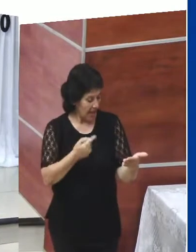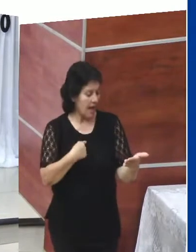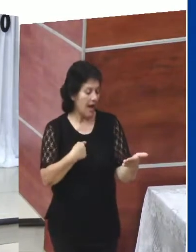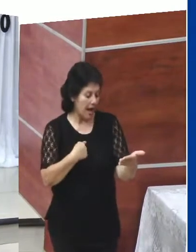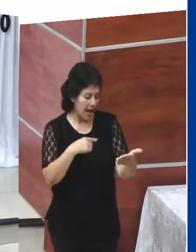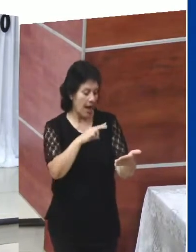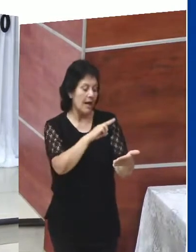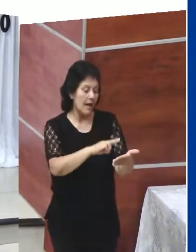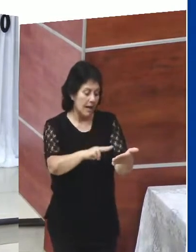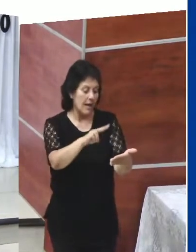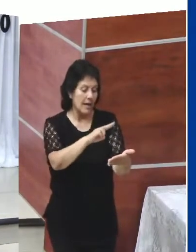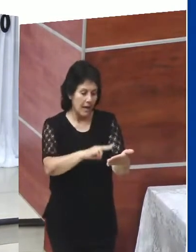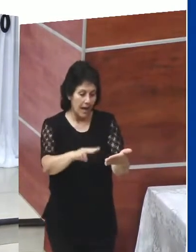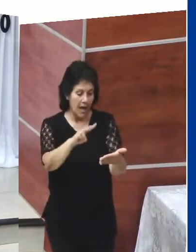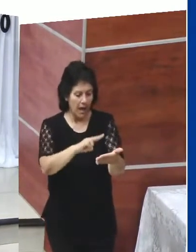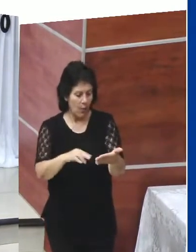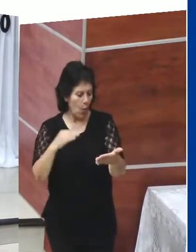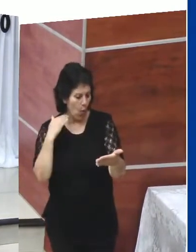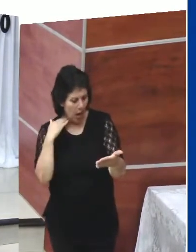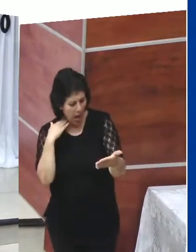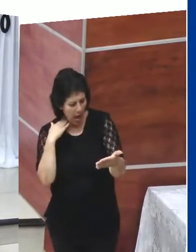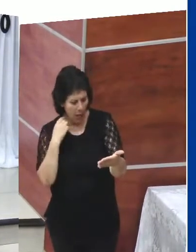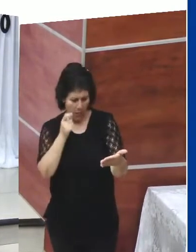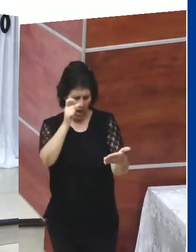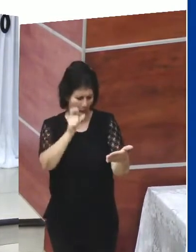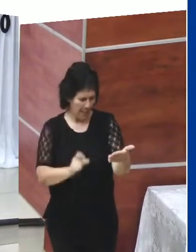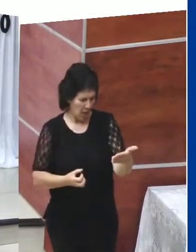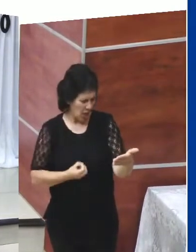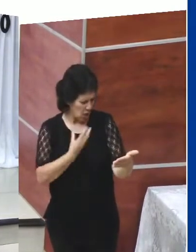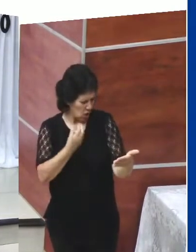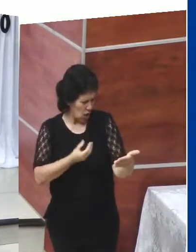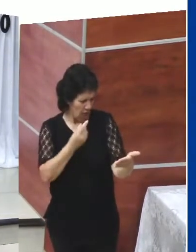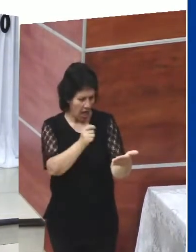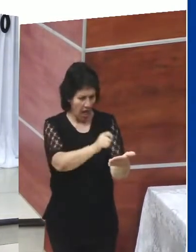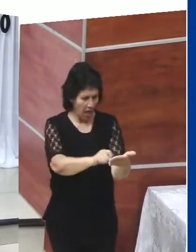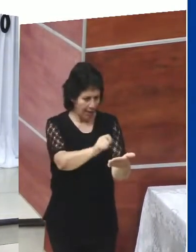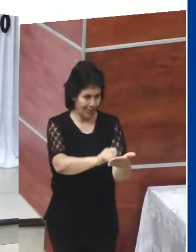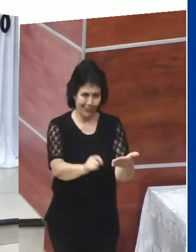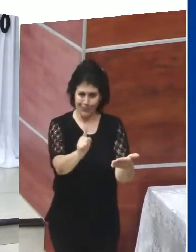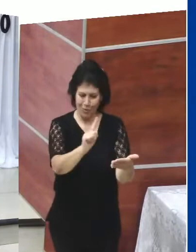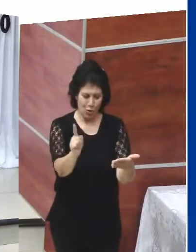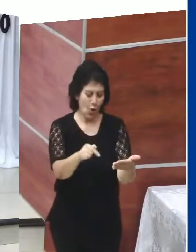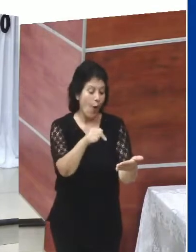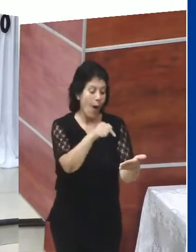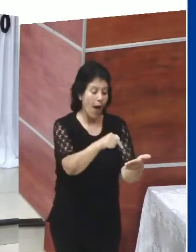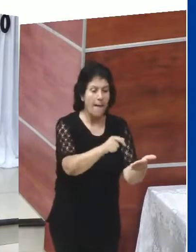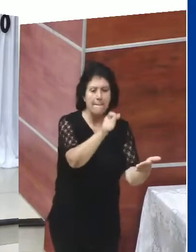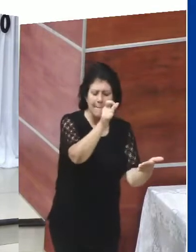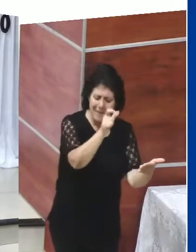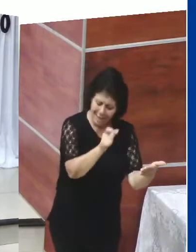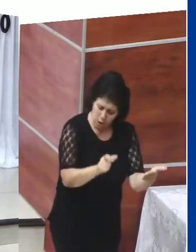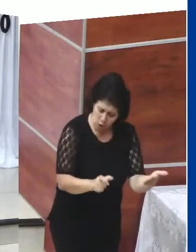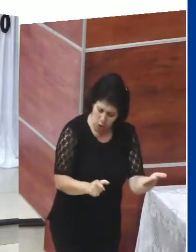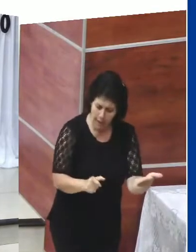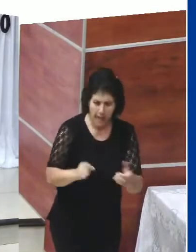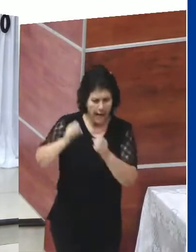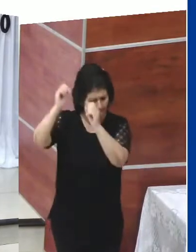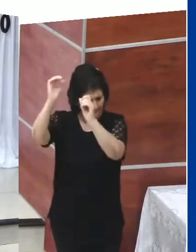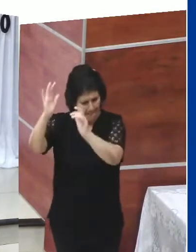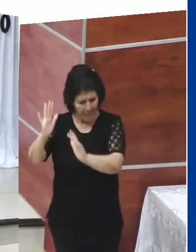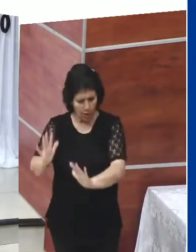un libro escrito solamente por un hombre, sino un hombre que escribió impulsado por el Espíritu Santo con un mensaje